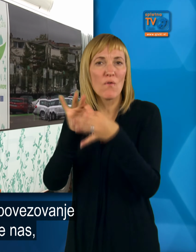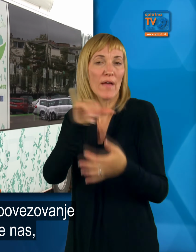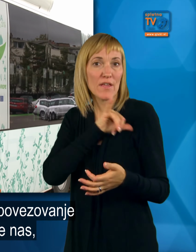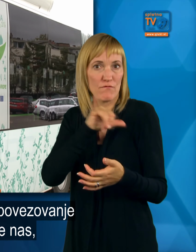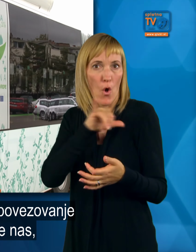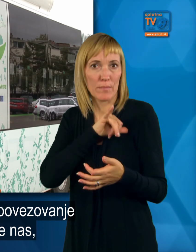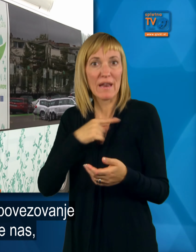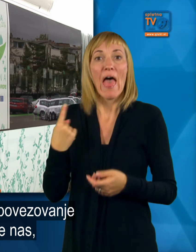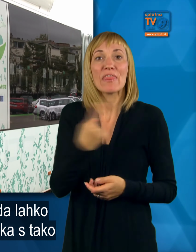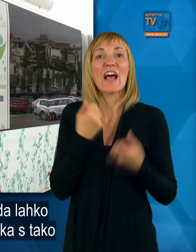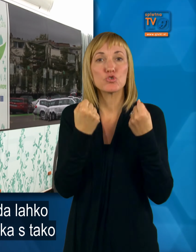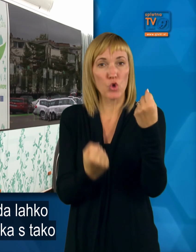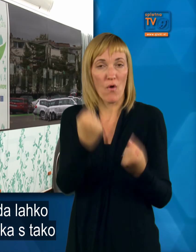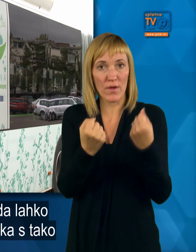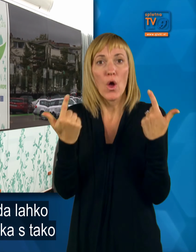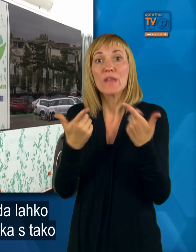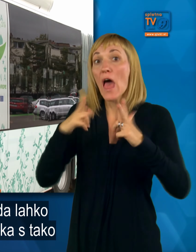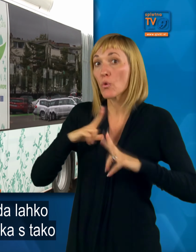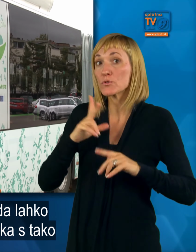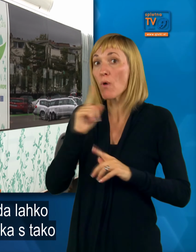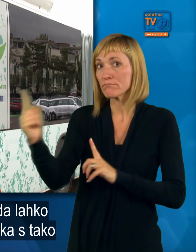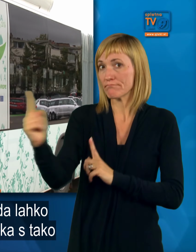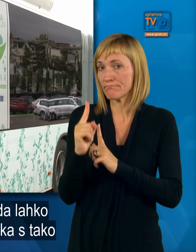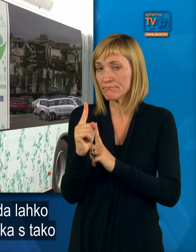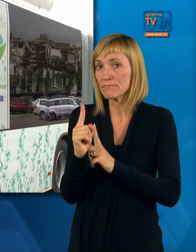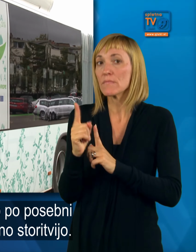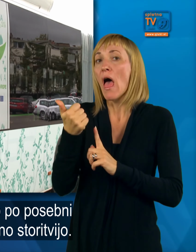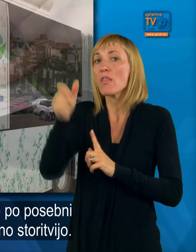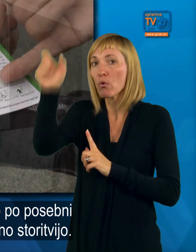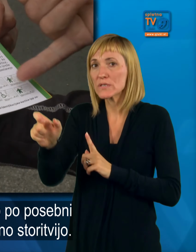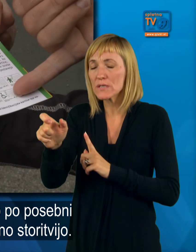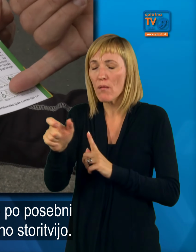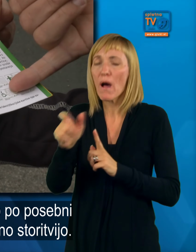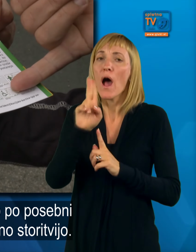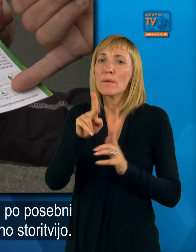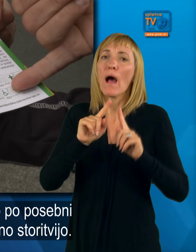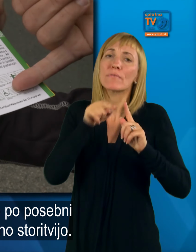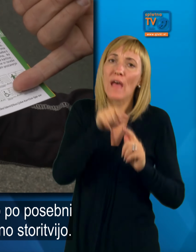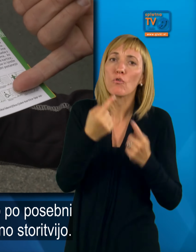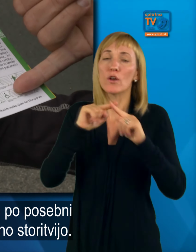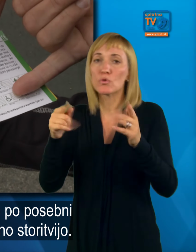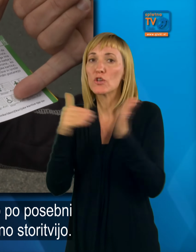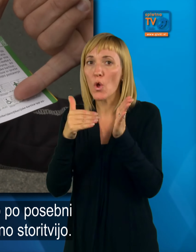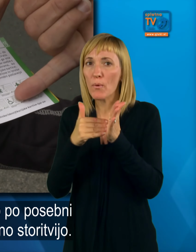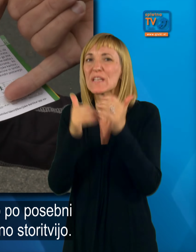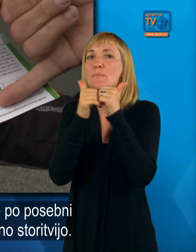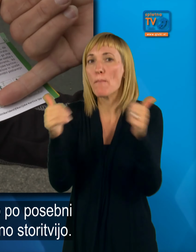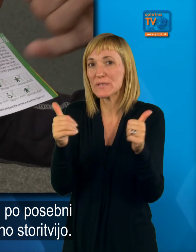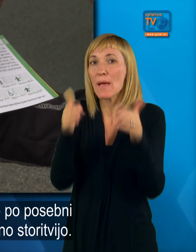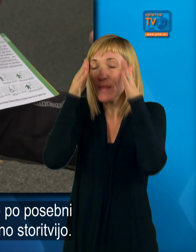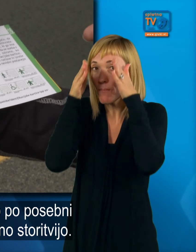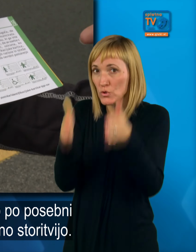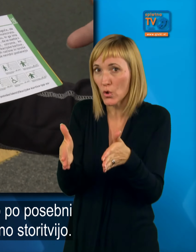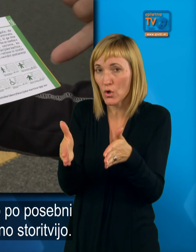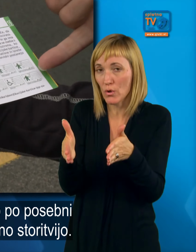pa informiranje nas kot prevoznika, da lahko pričakujemo potnika za tako ali drugačno potrebo po